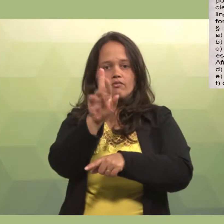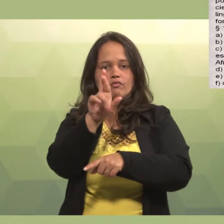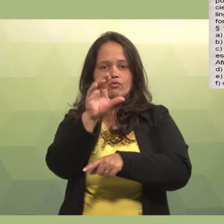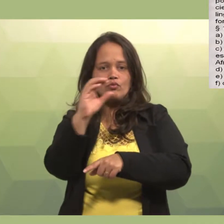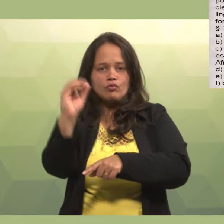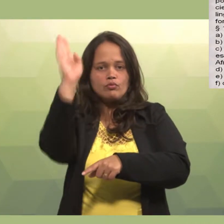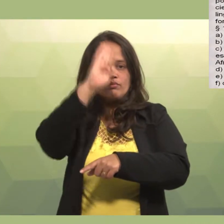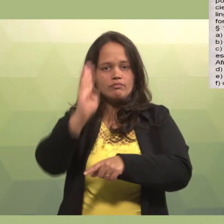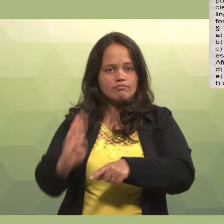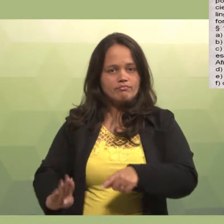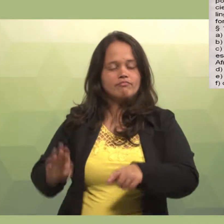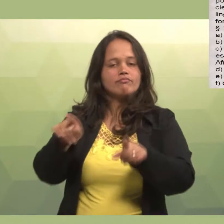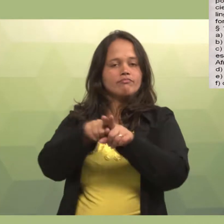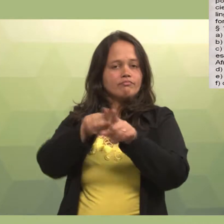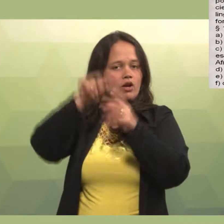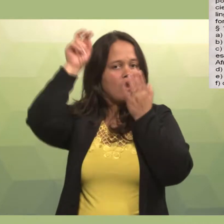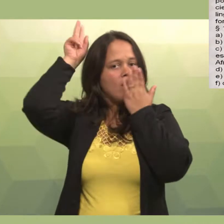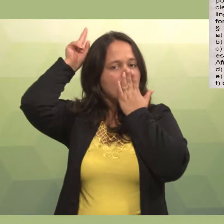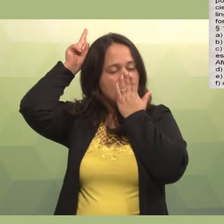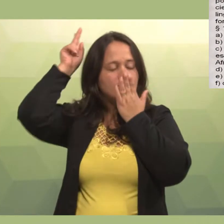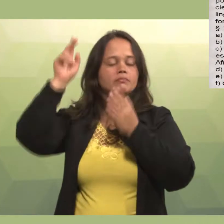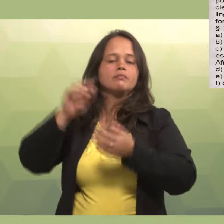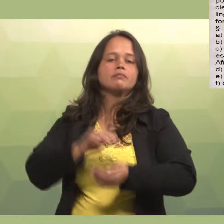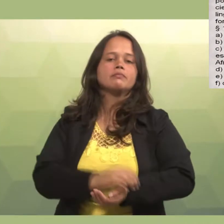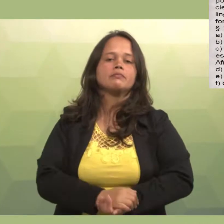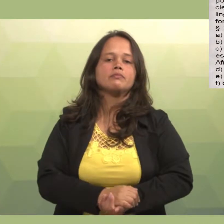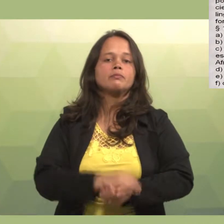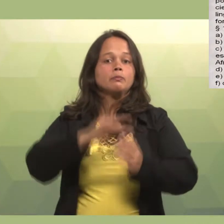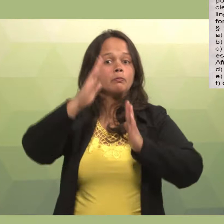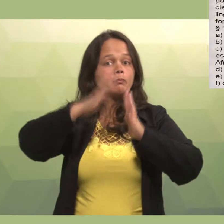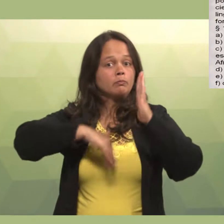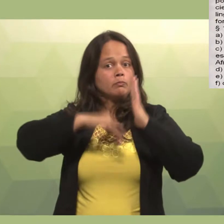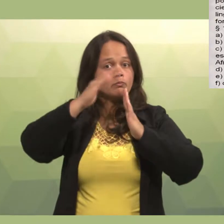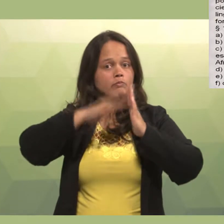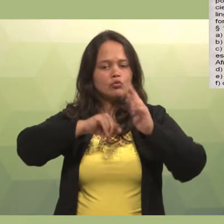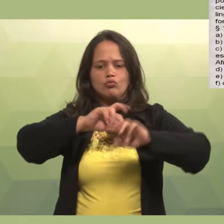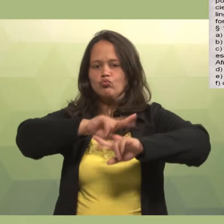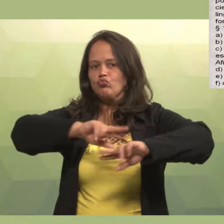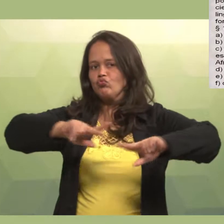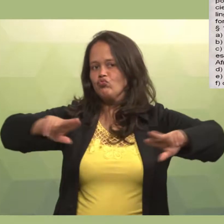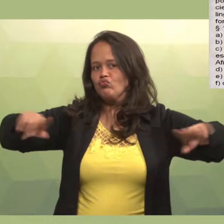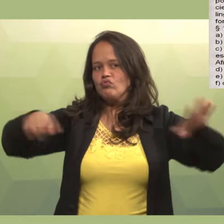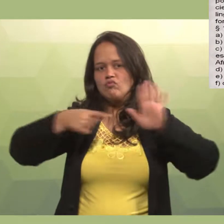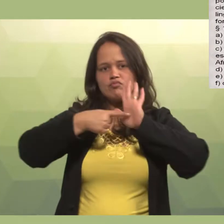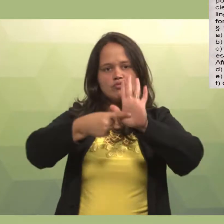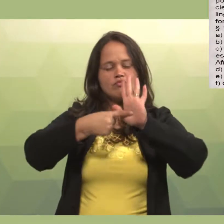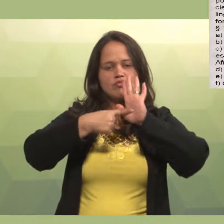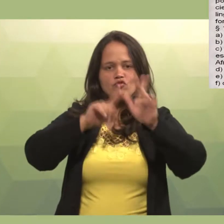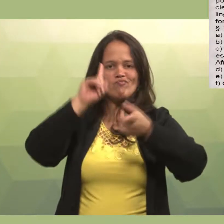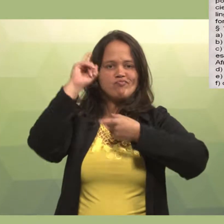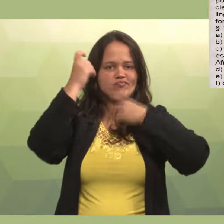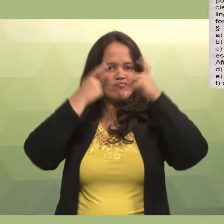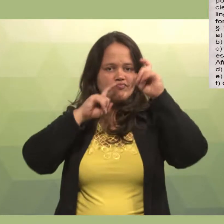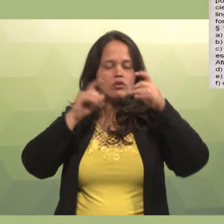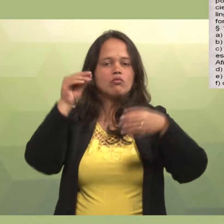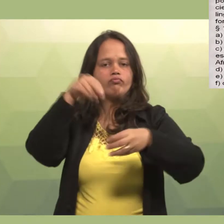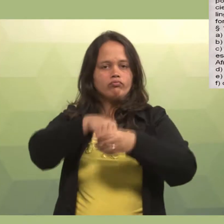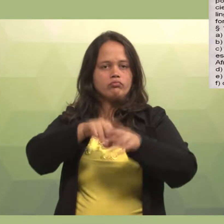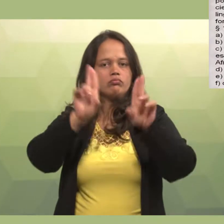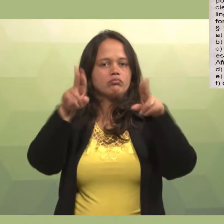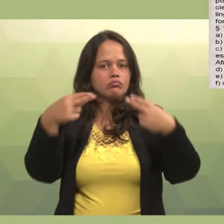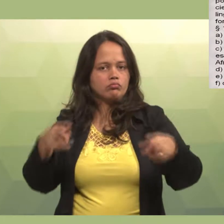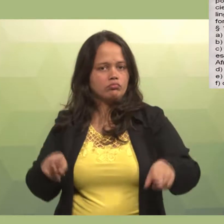em suas diferentes formas de expressão, incluindo-se a música, a educação física e o